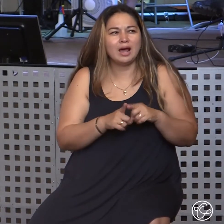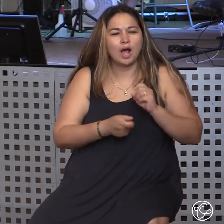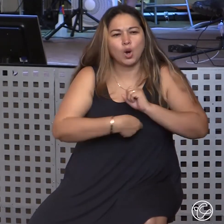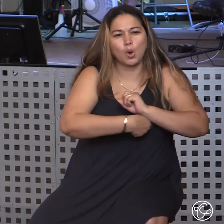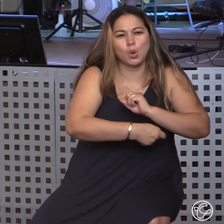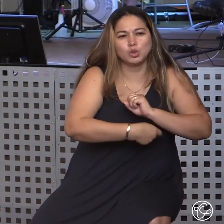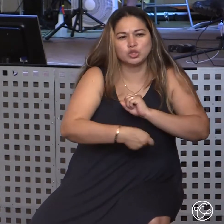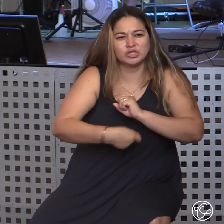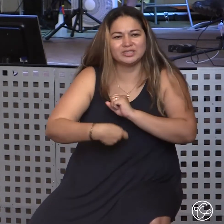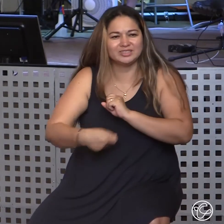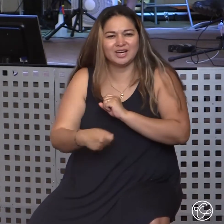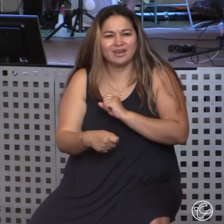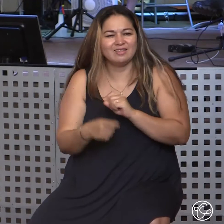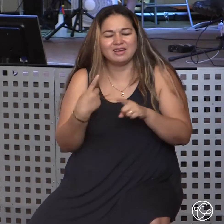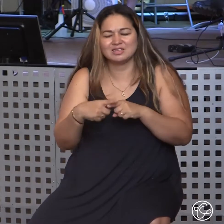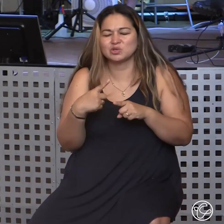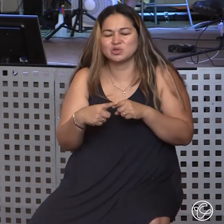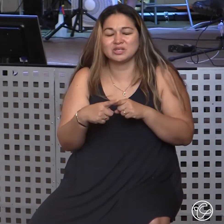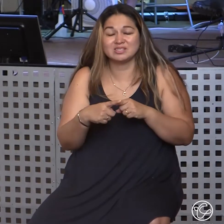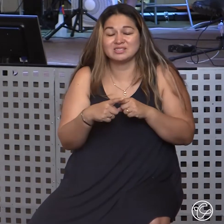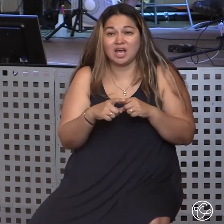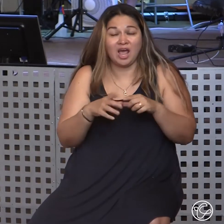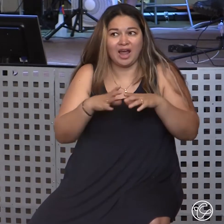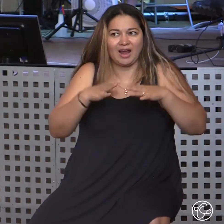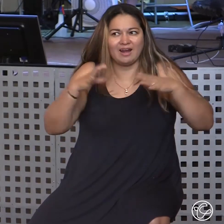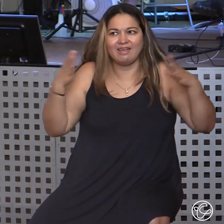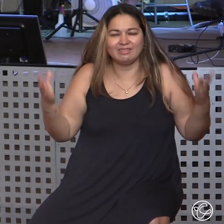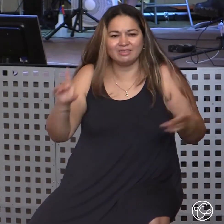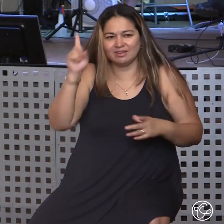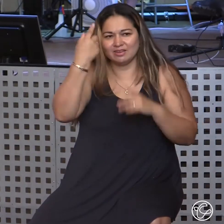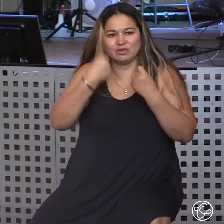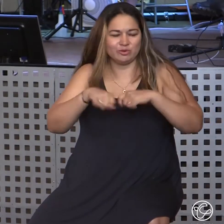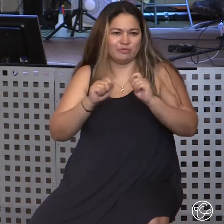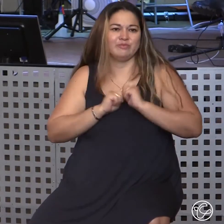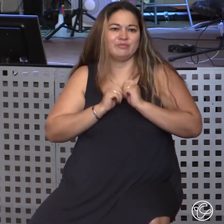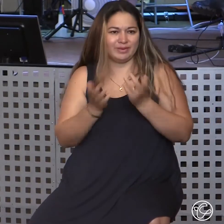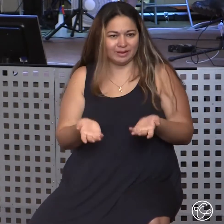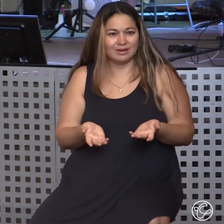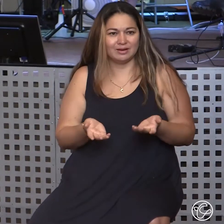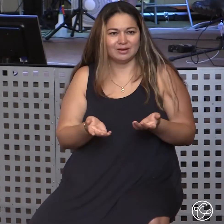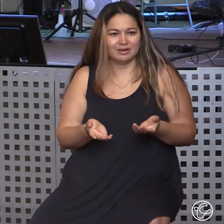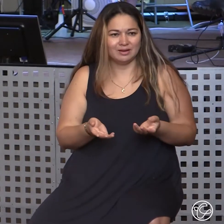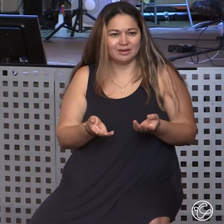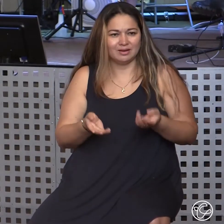generosidad de nuestro Padre Celestial, la honra.